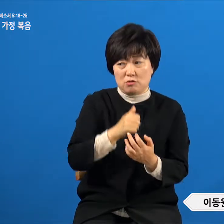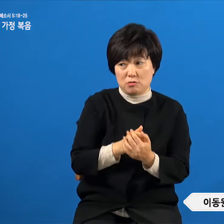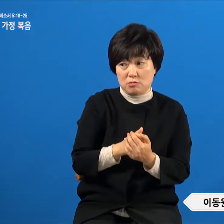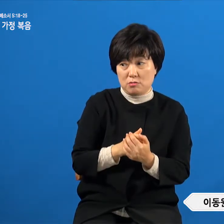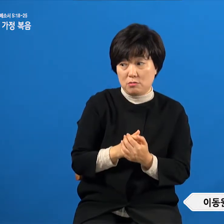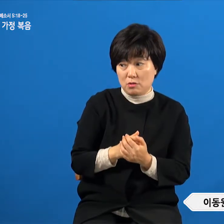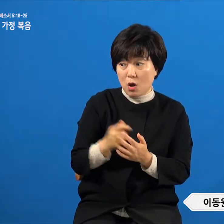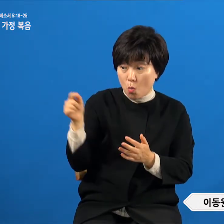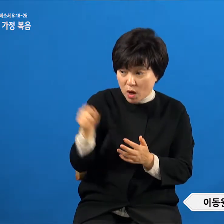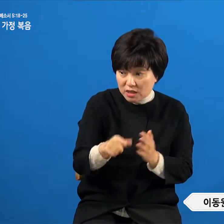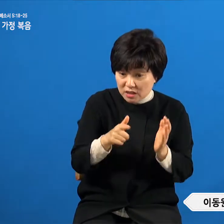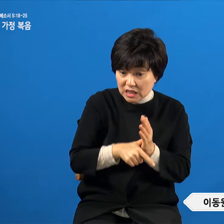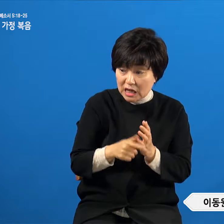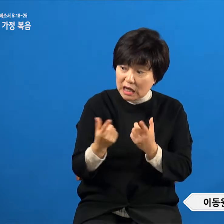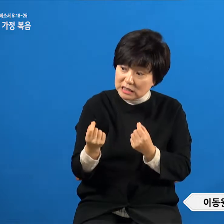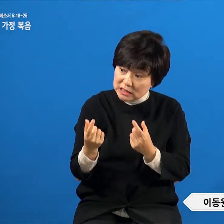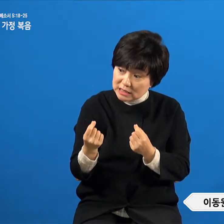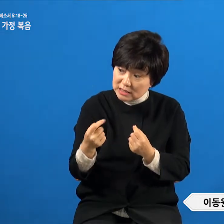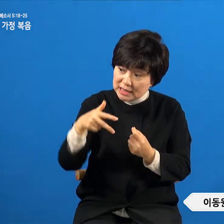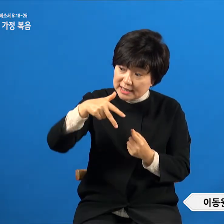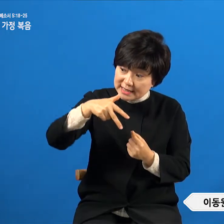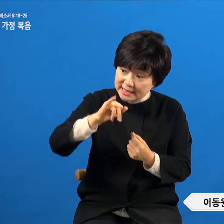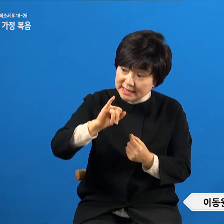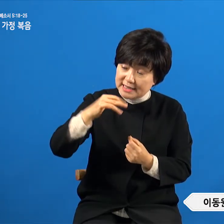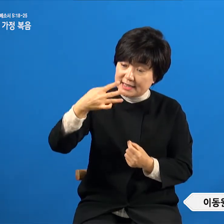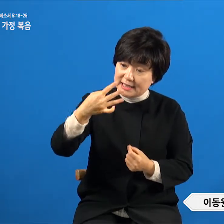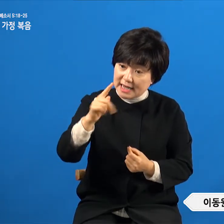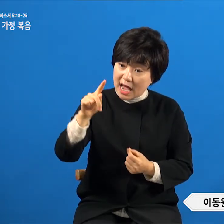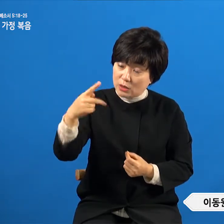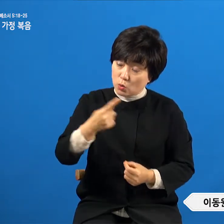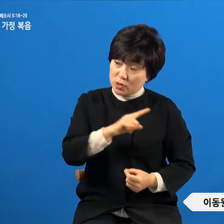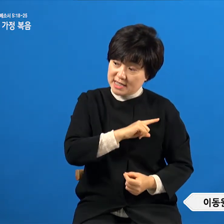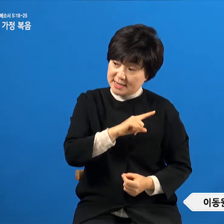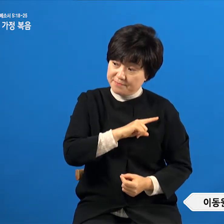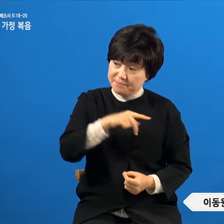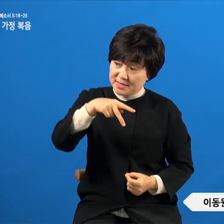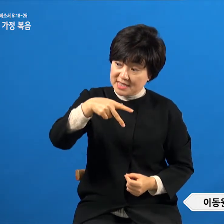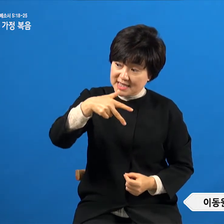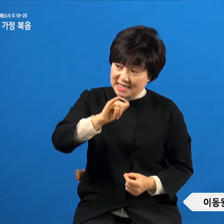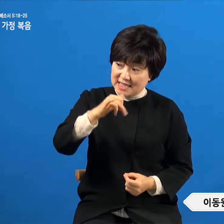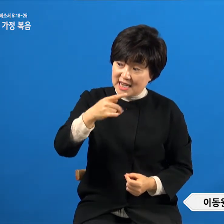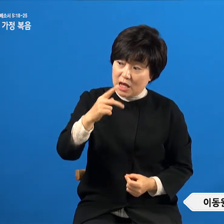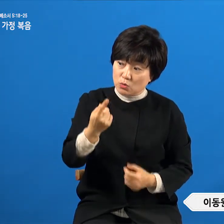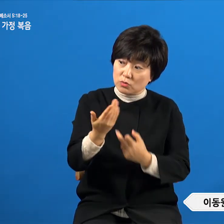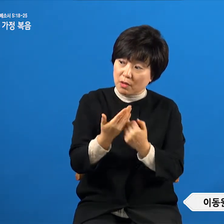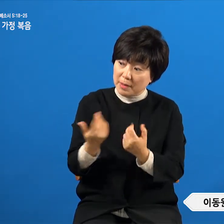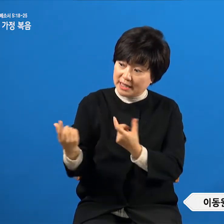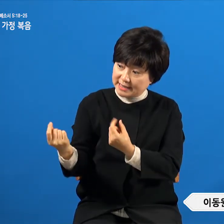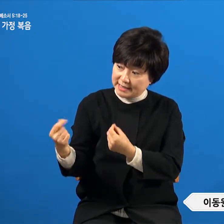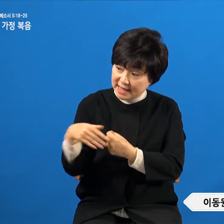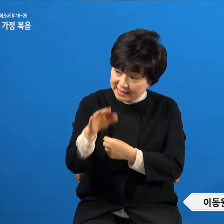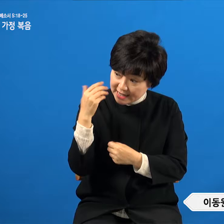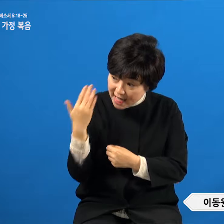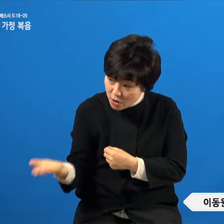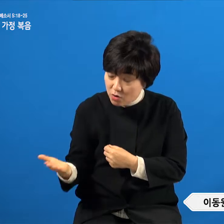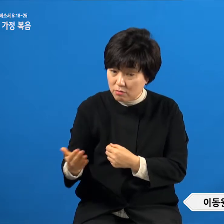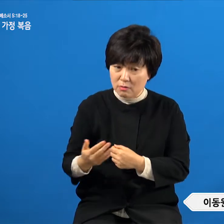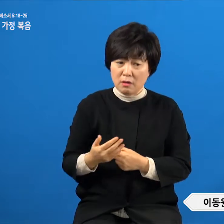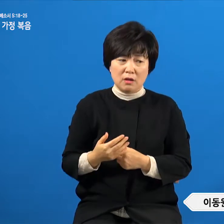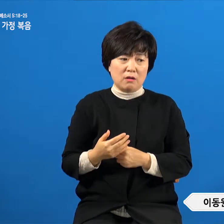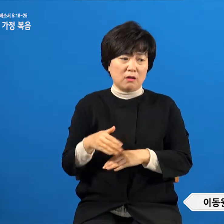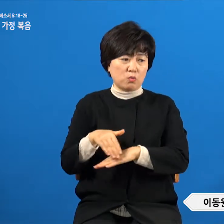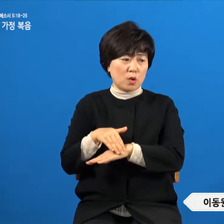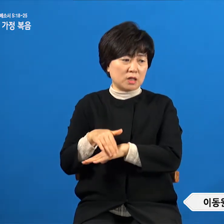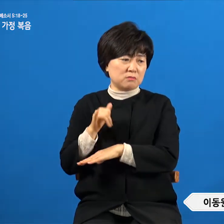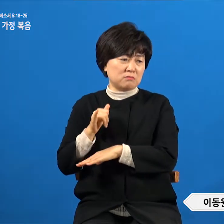오신 김에 지라도 섬을 방문하시겠습니까? 우리한테 묻는 거예요. 근데 우리 스케줄이 있잖아요. 지금 가야 되는데. 예.